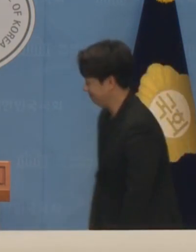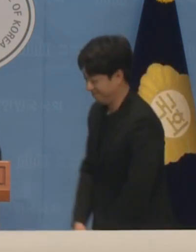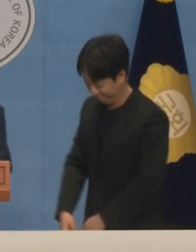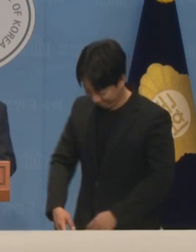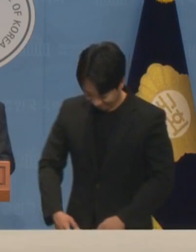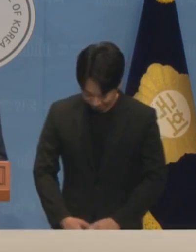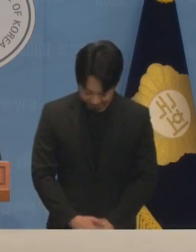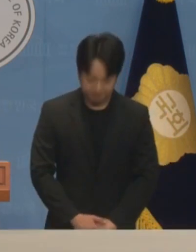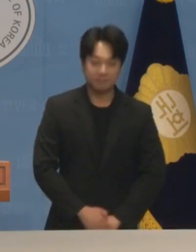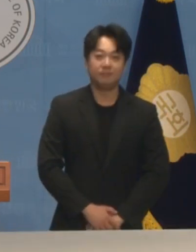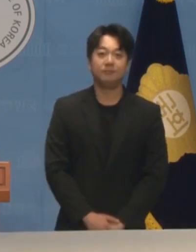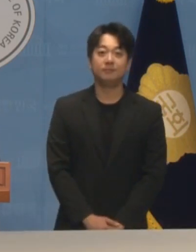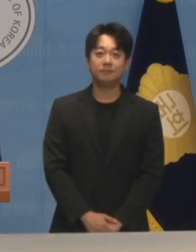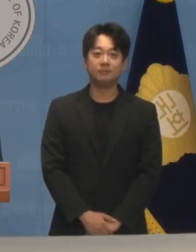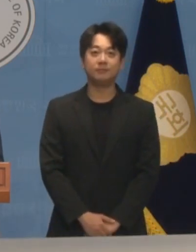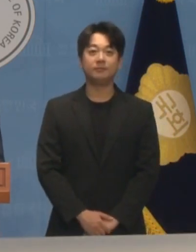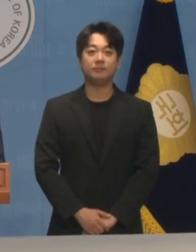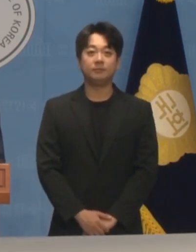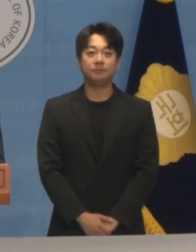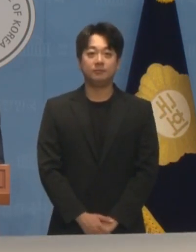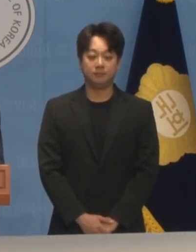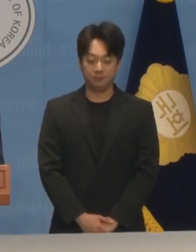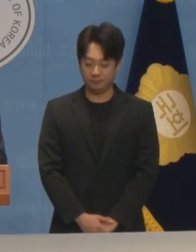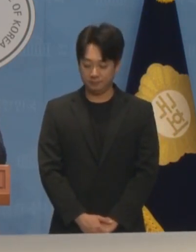반갑습니다. 예.